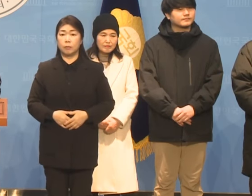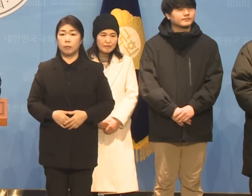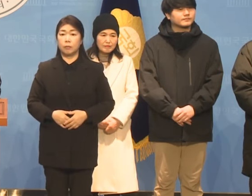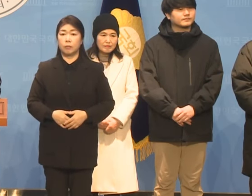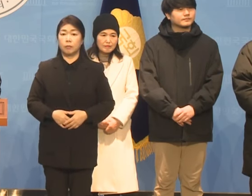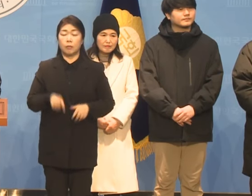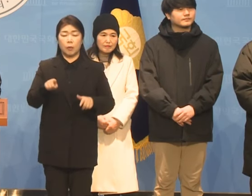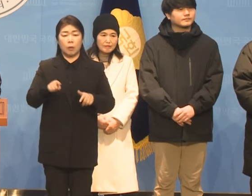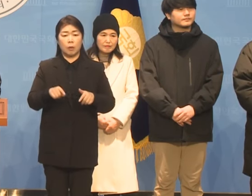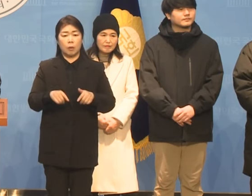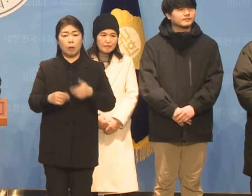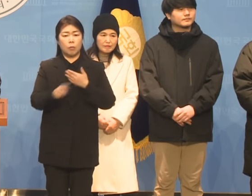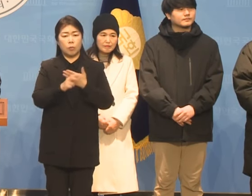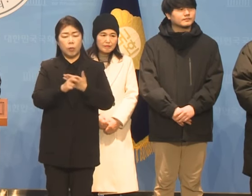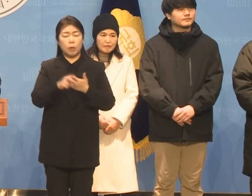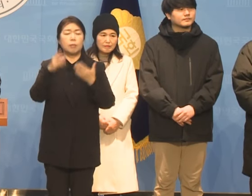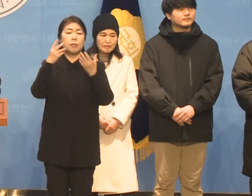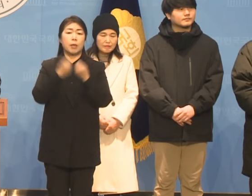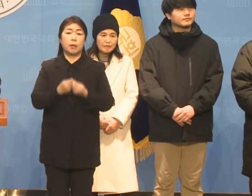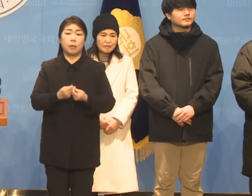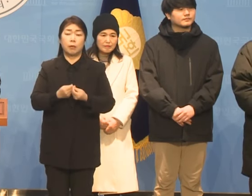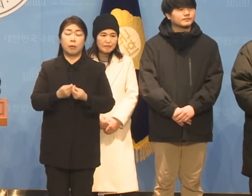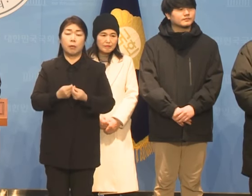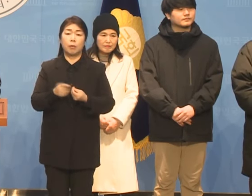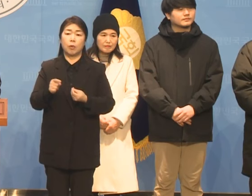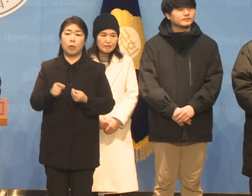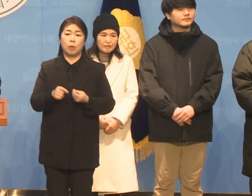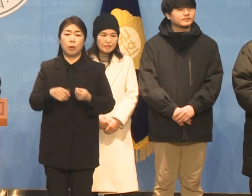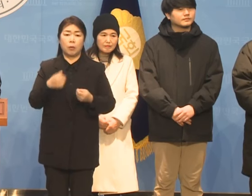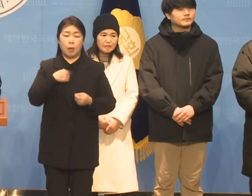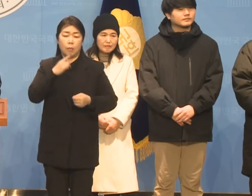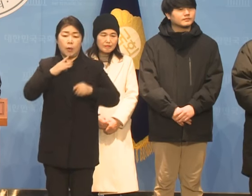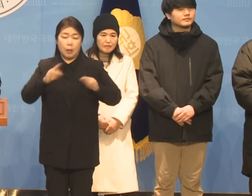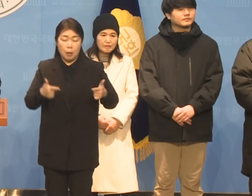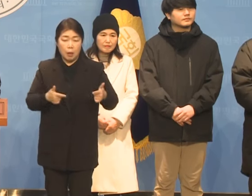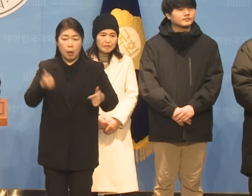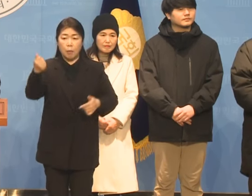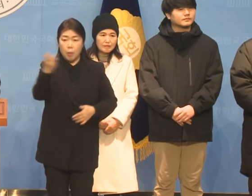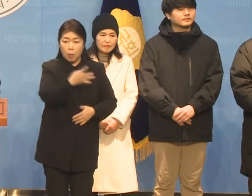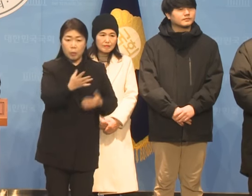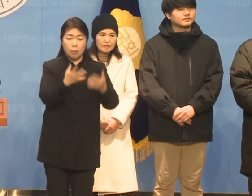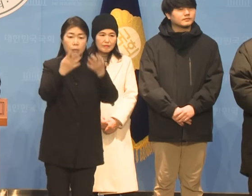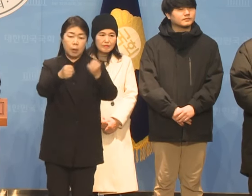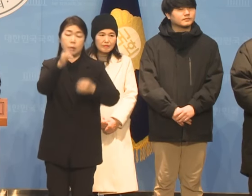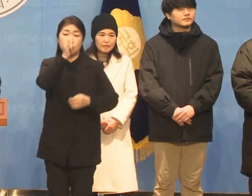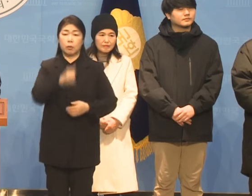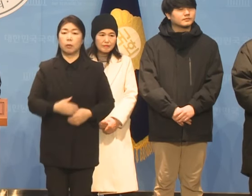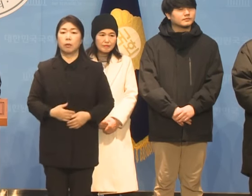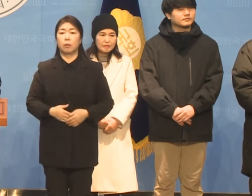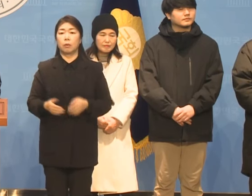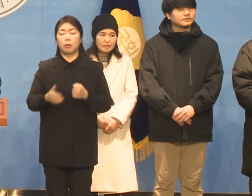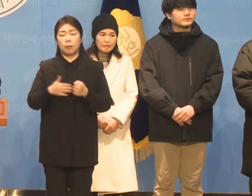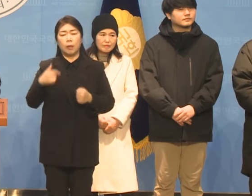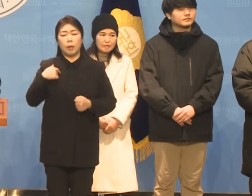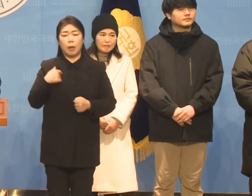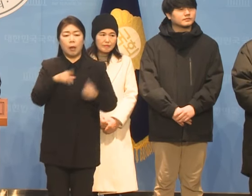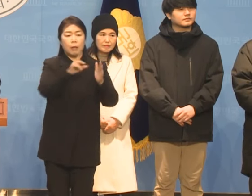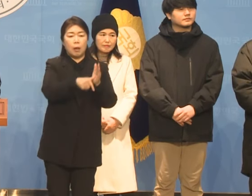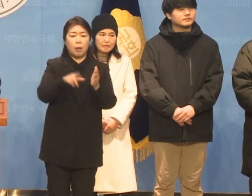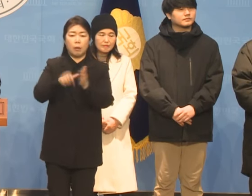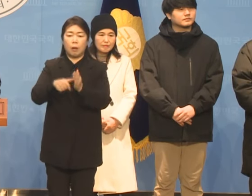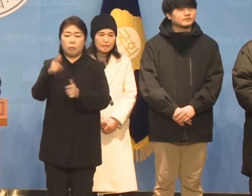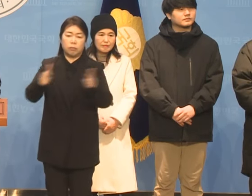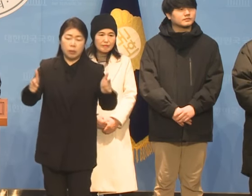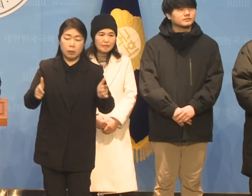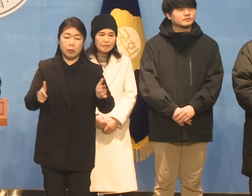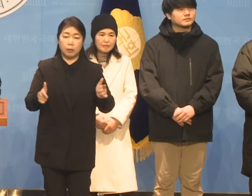이 부당한 사례가 여러 사람에게 지금 걸려 있다는 겁니다. 그래서 고무줄 검증이다 이렇게